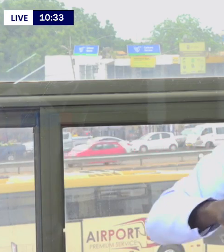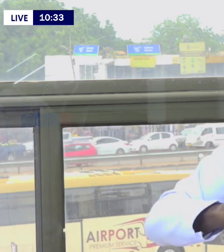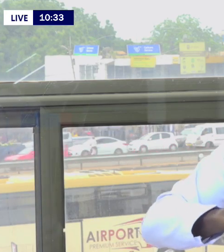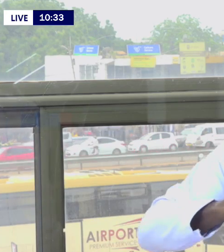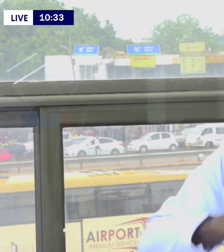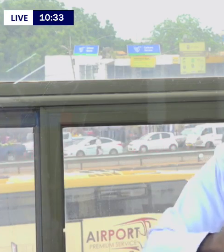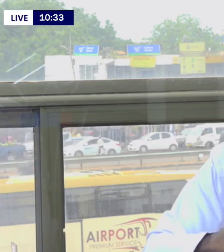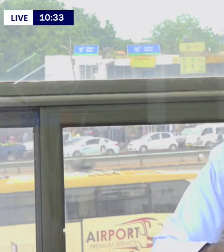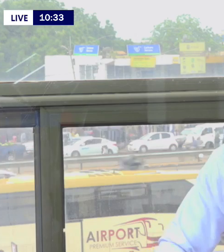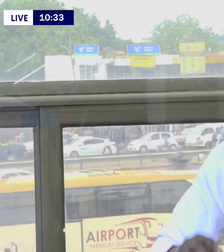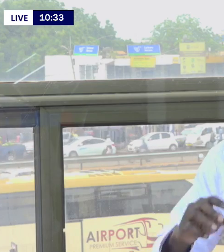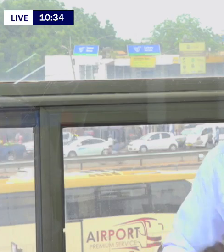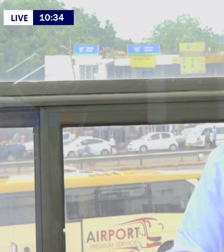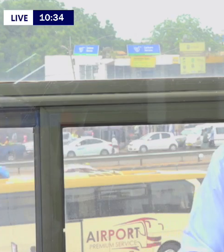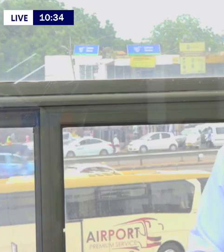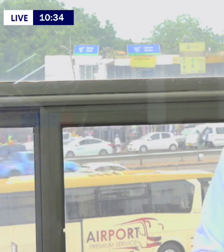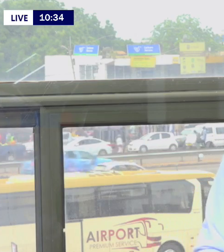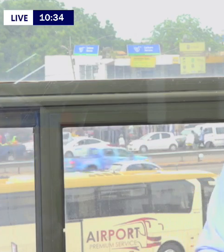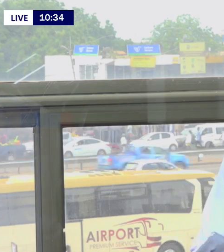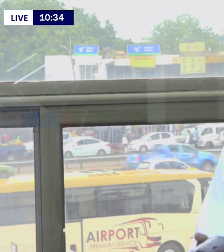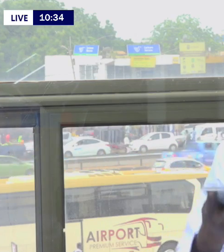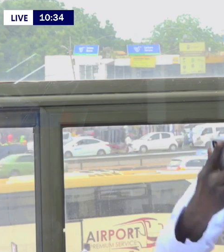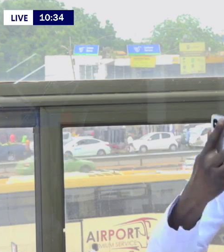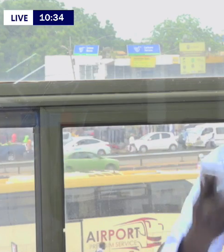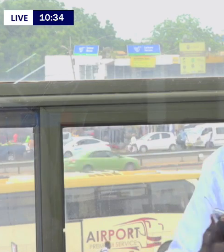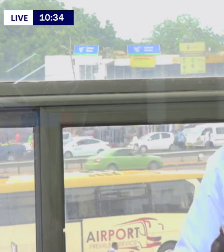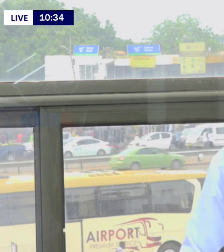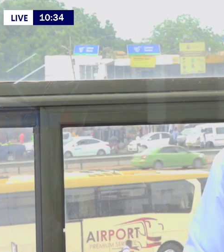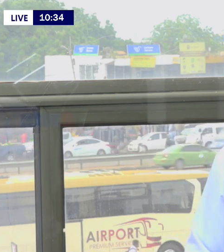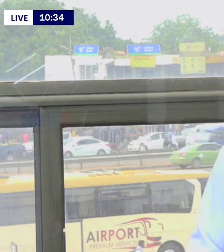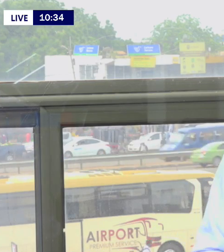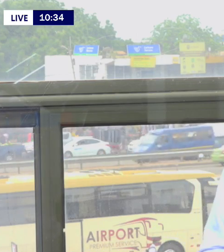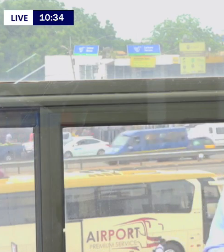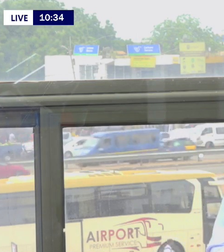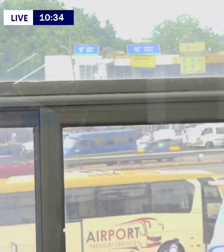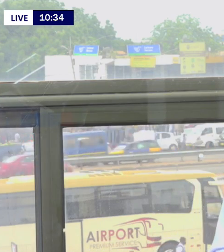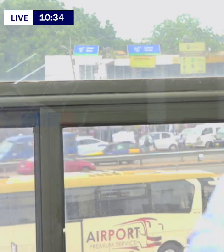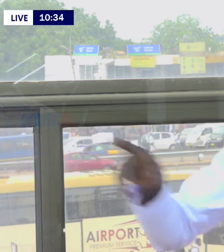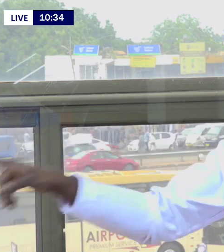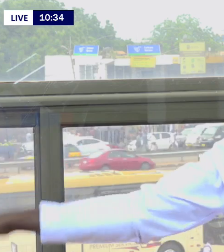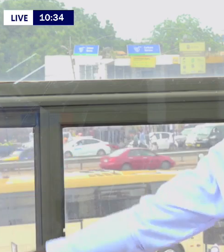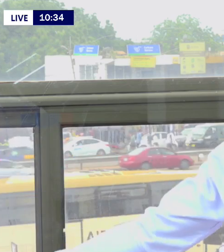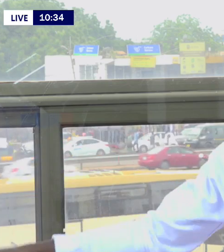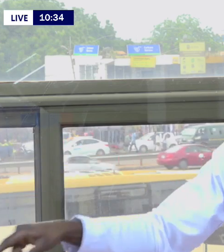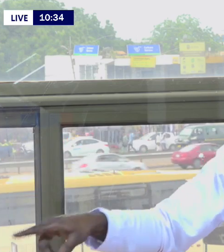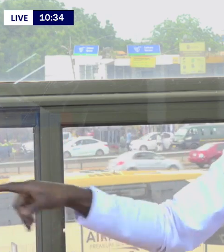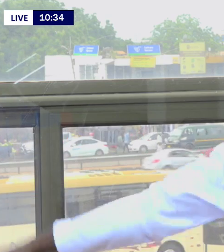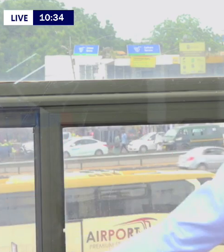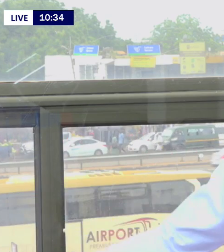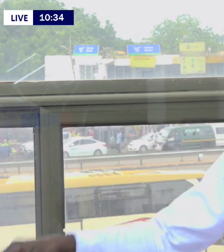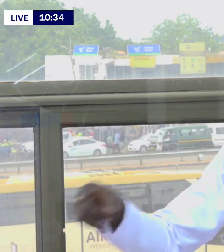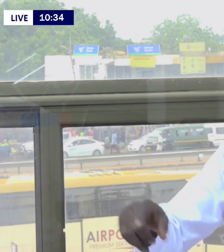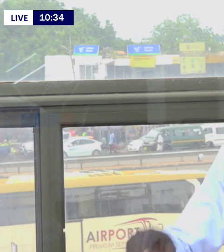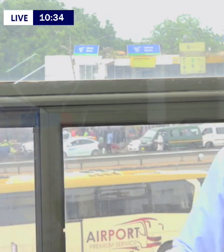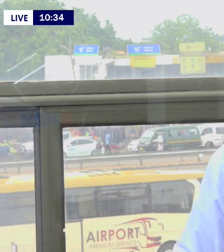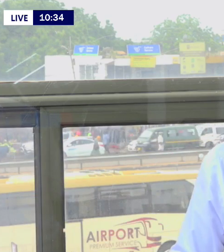o fingerprint ni ko si so na anya adwuma afa o di wani mu ba bie and this for say o wonfo ni wo card no so nti yen hwe wonfo